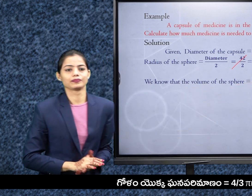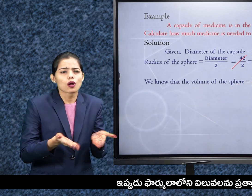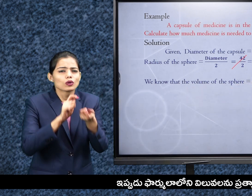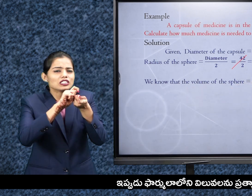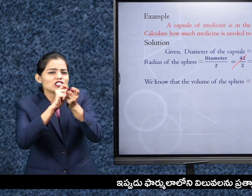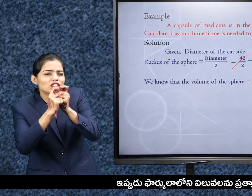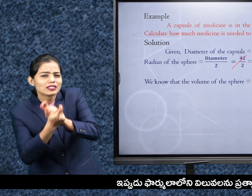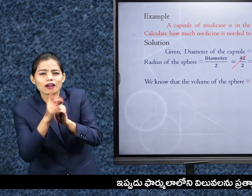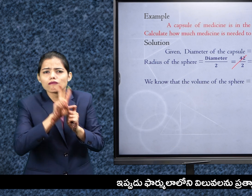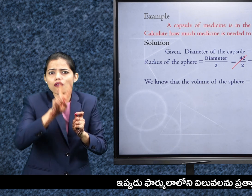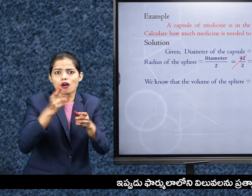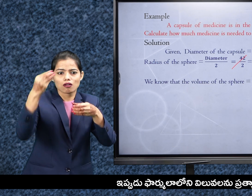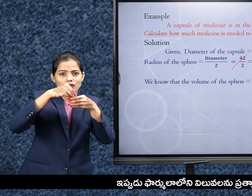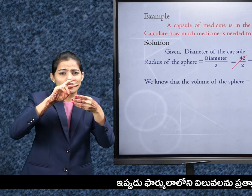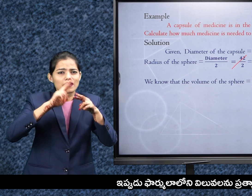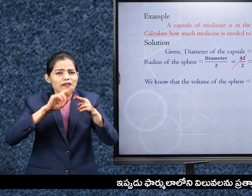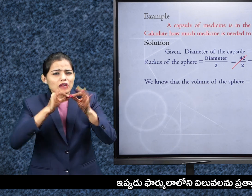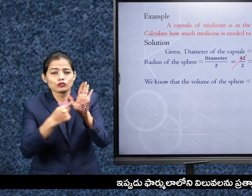ఇప్పుడు మనం ఫార్ములాలో వాల్యూస్ని రీప్లేస్ చేద్దాం.